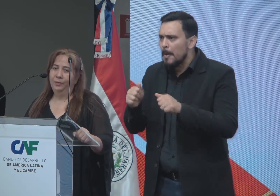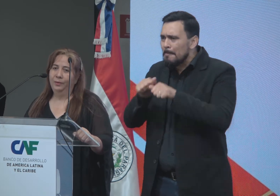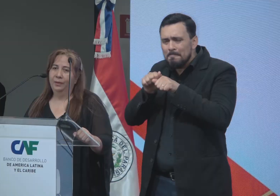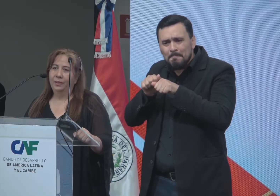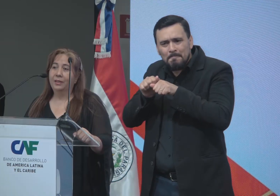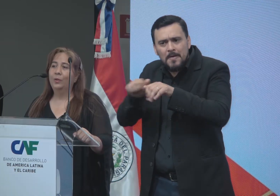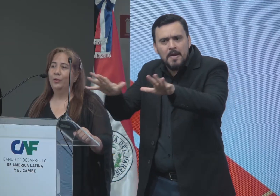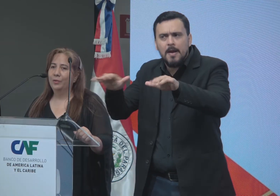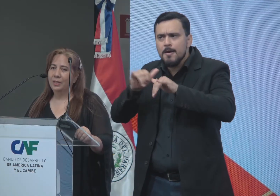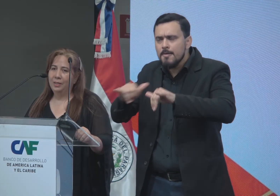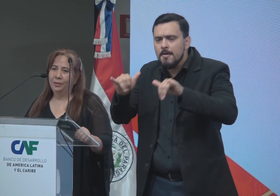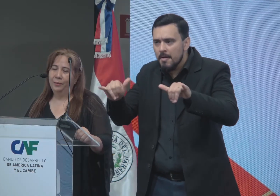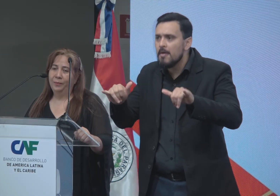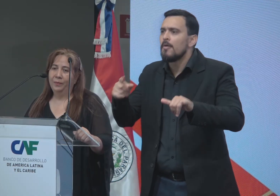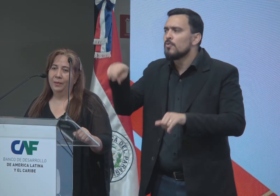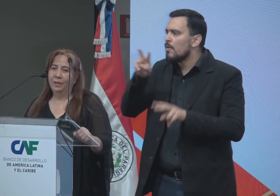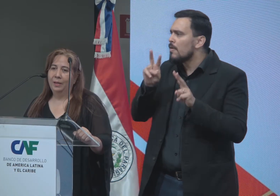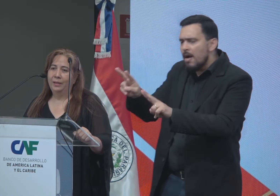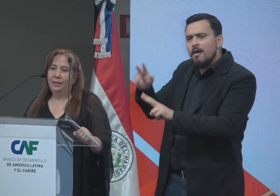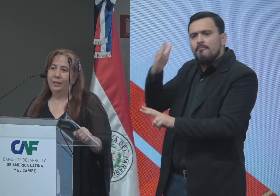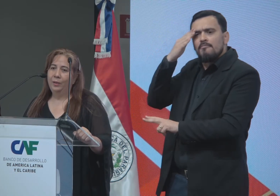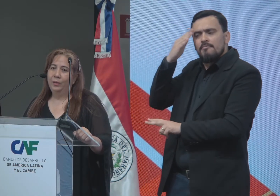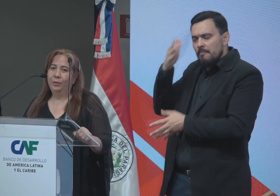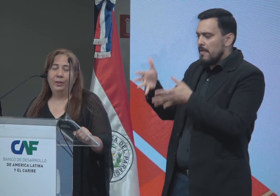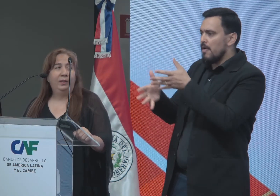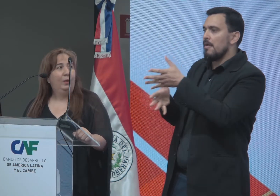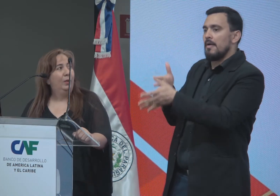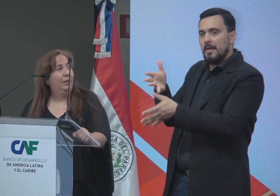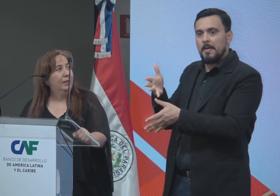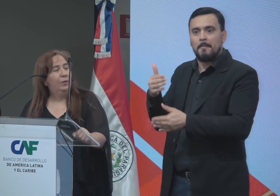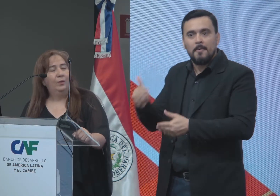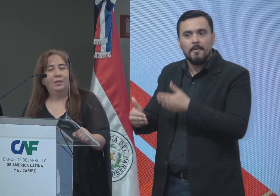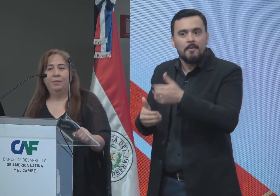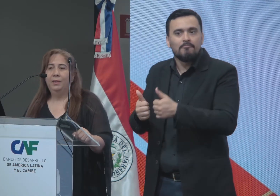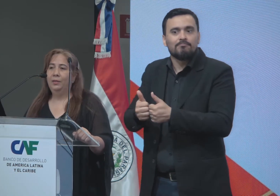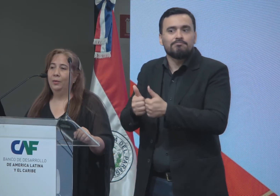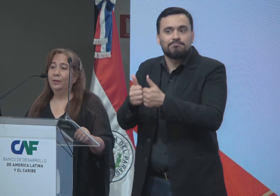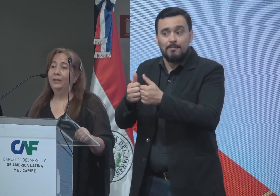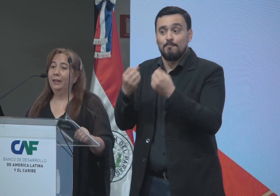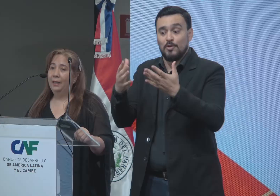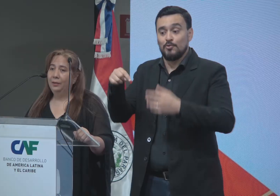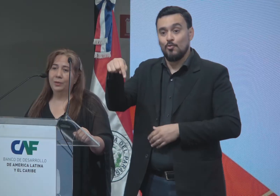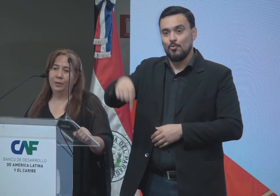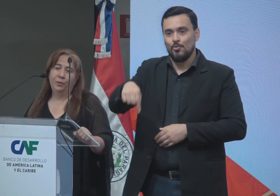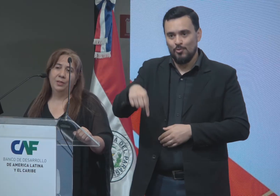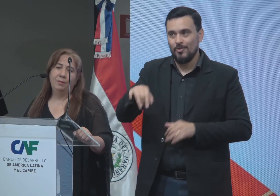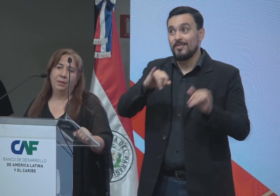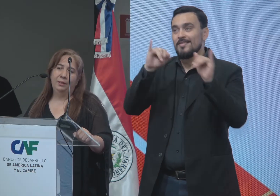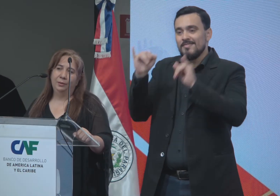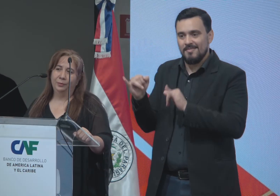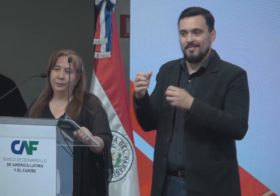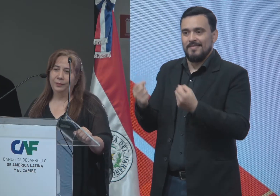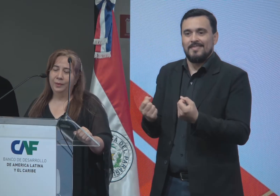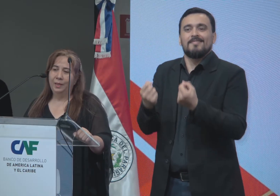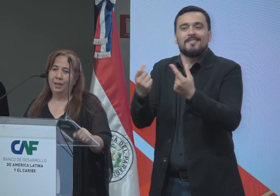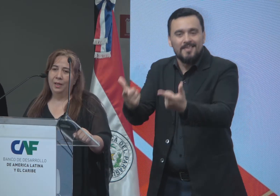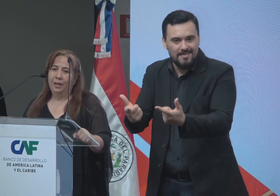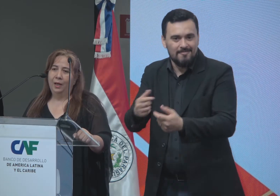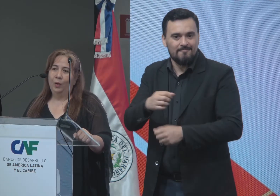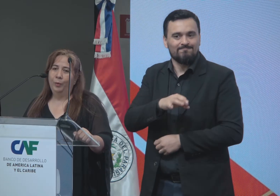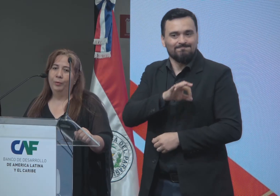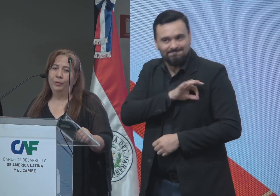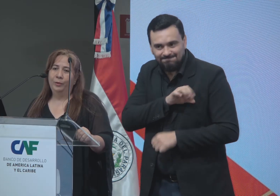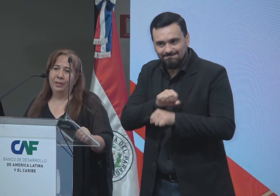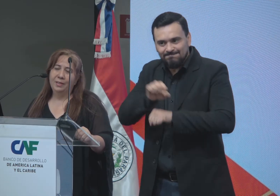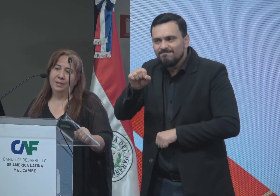difundido, reconocido, y creo que hoy con este reconocimiento, con este acto de reconocimiento a